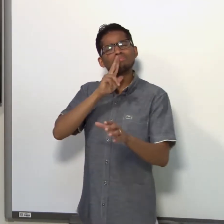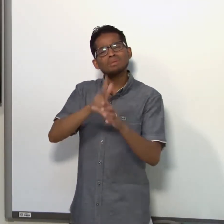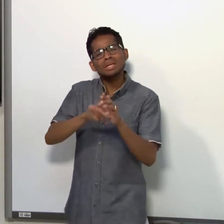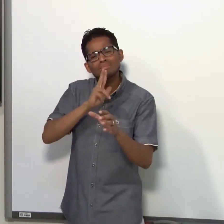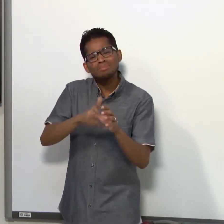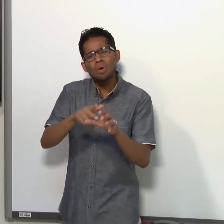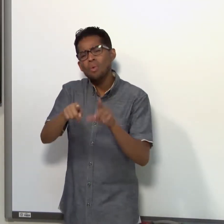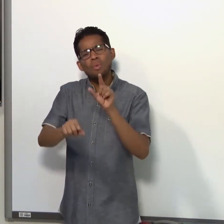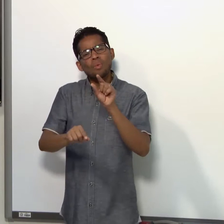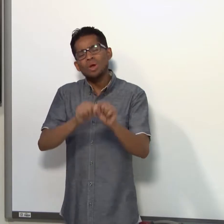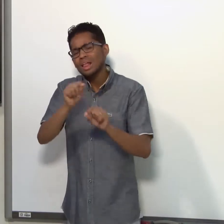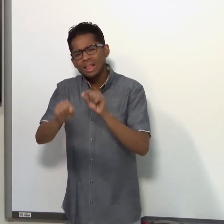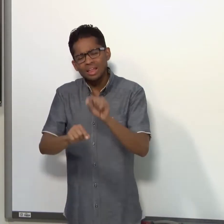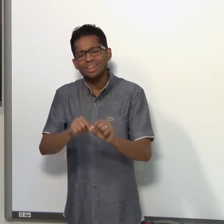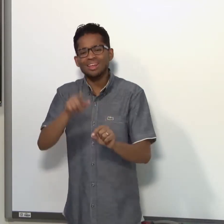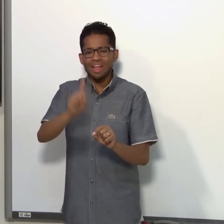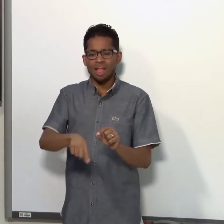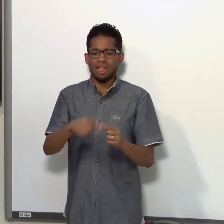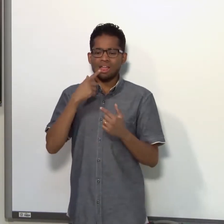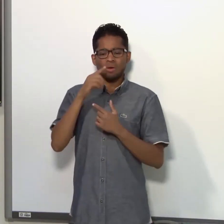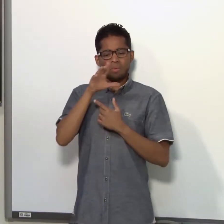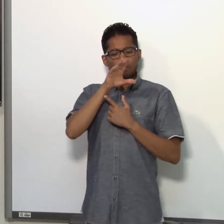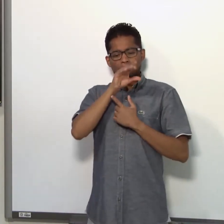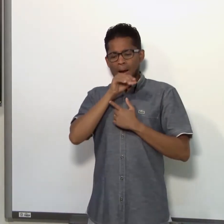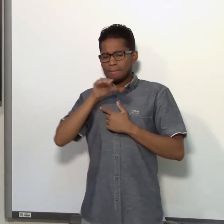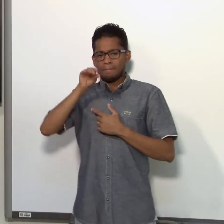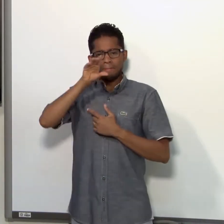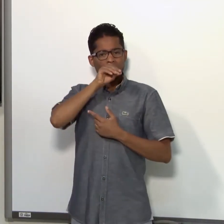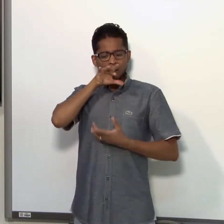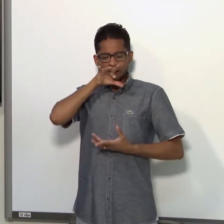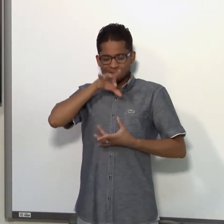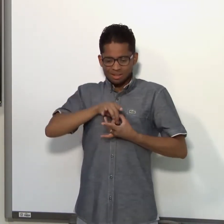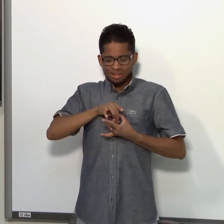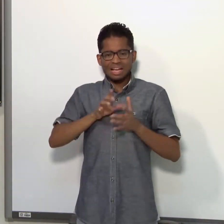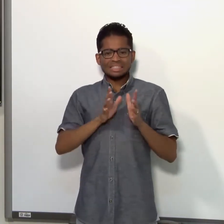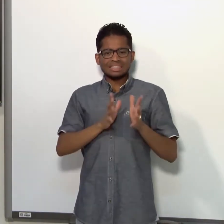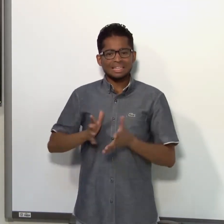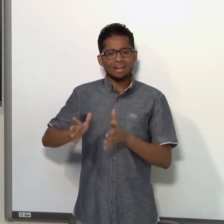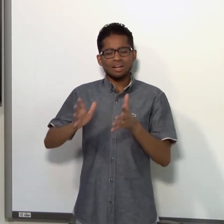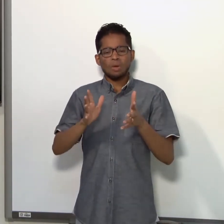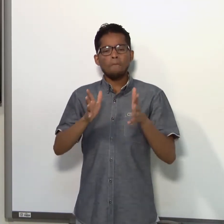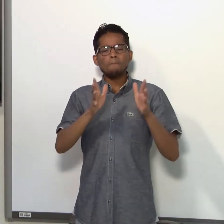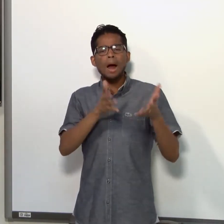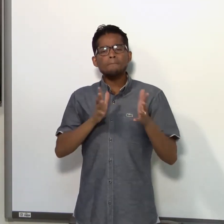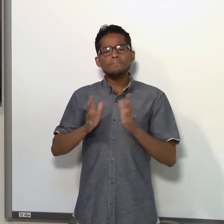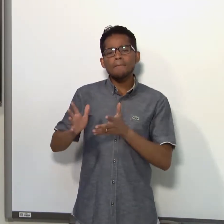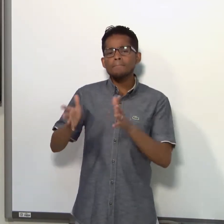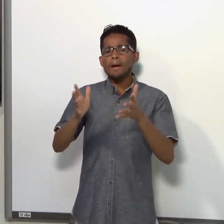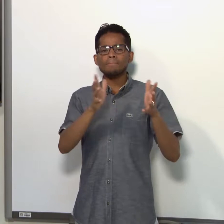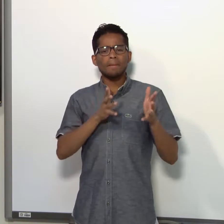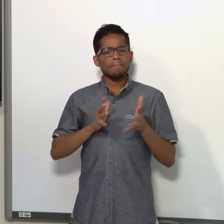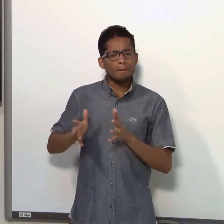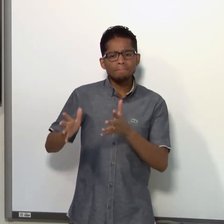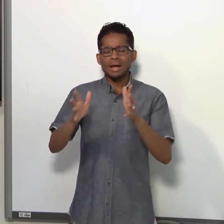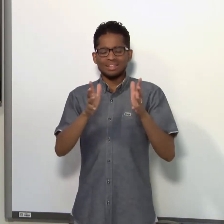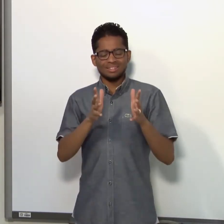E o que seria o bimodalismo? Seria a utilização da língua oral e a língua de sinais. Ou seja,